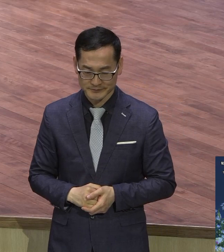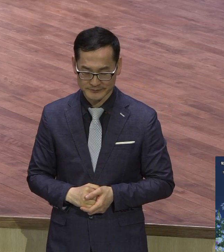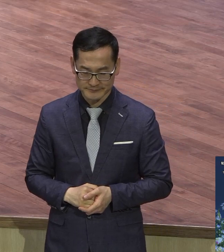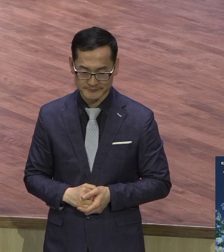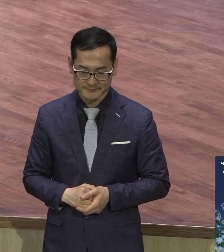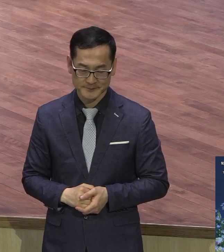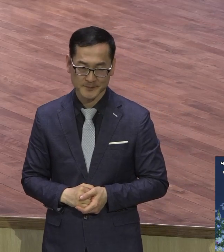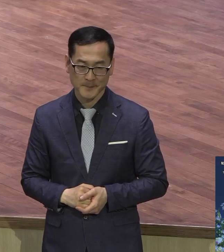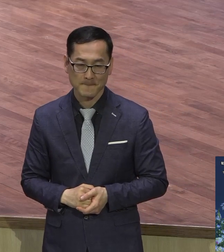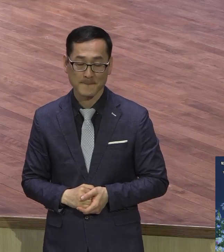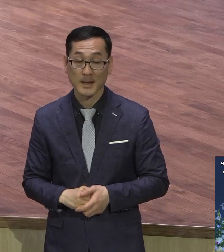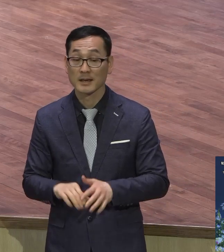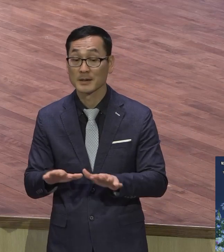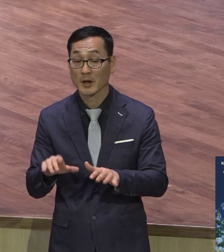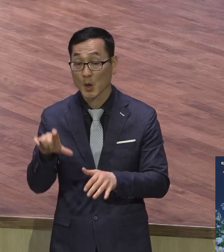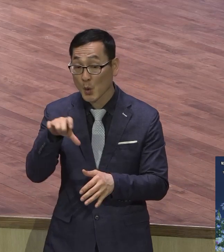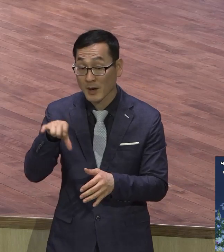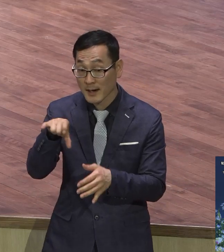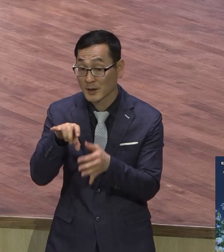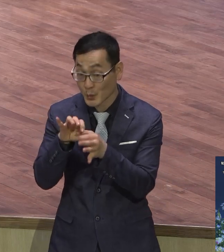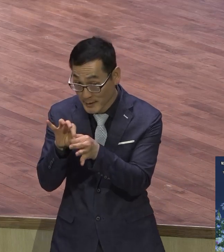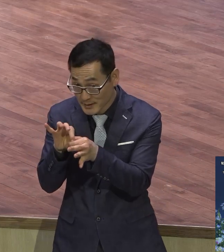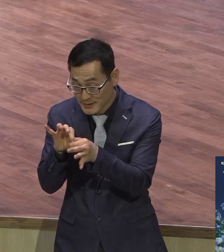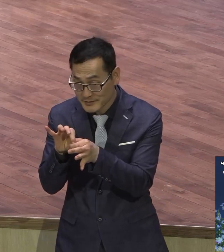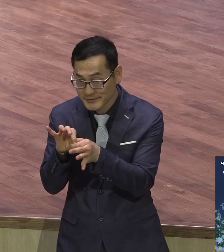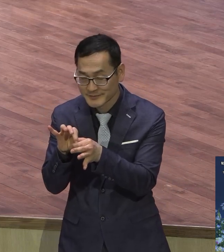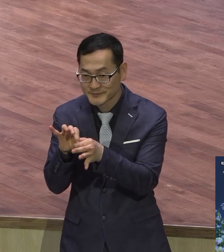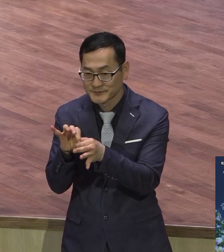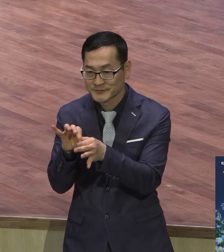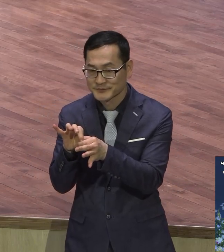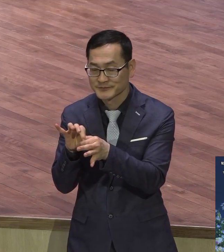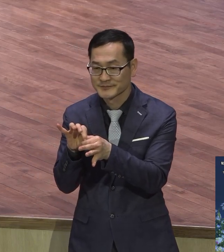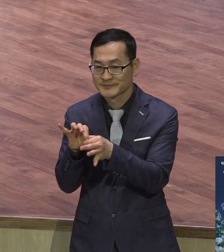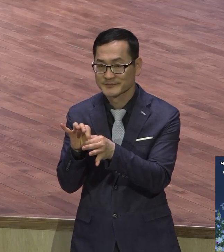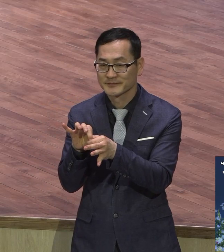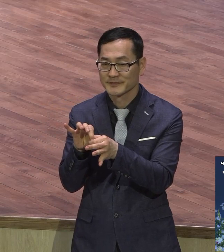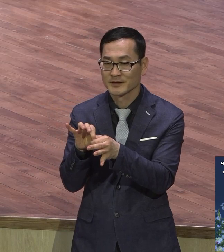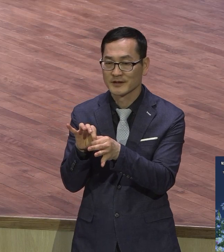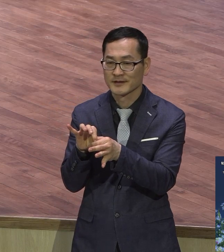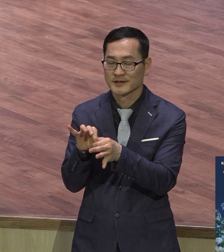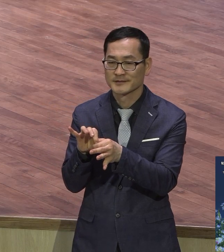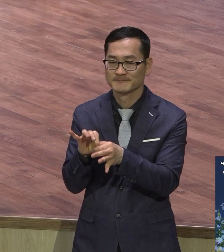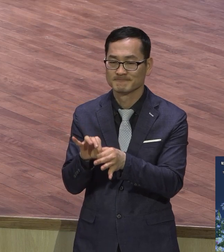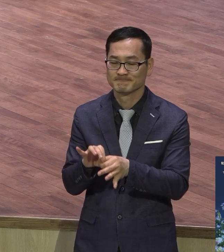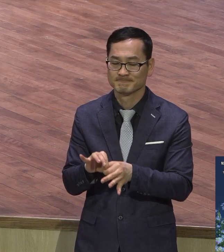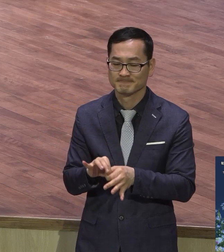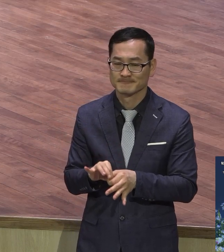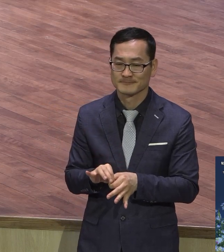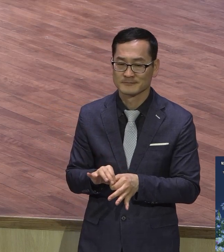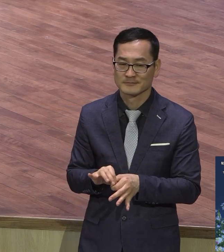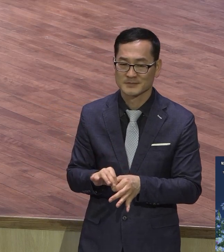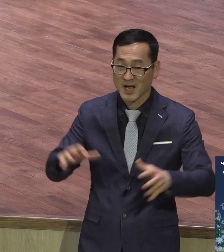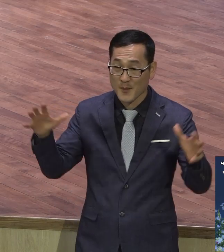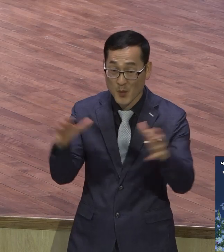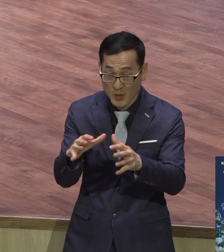그래서 이번 코로나19로 인해서 모든 것들은 다 정지가 돼있지만